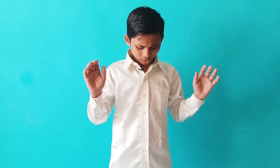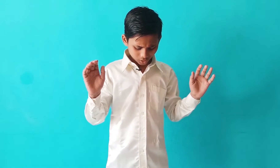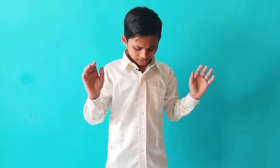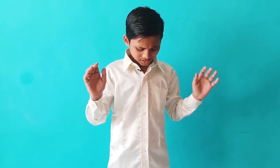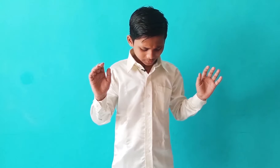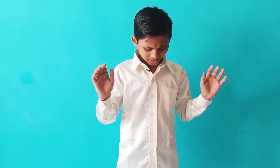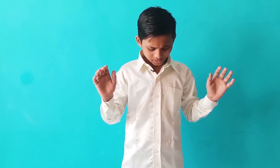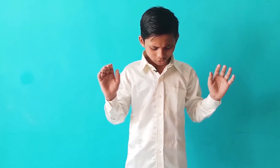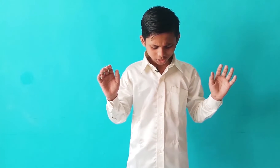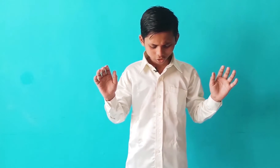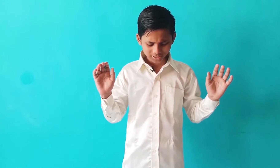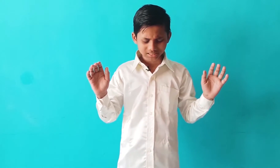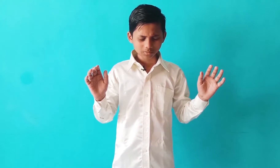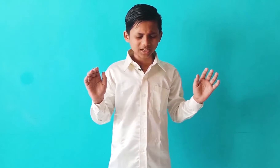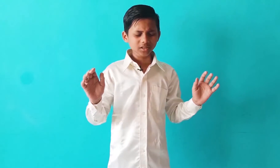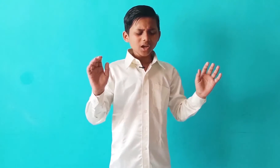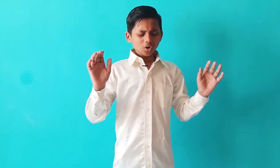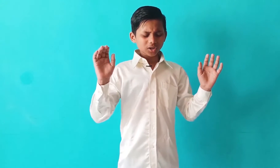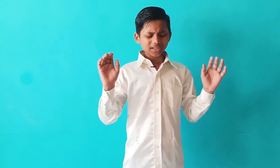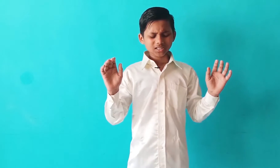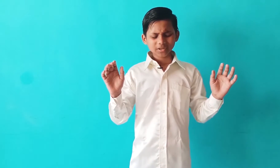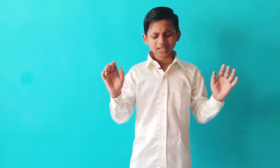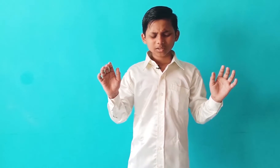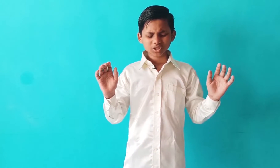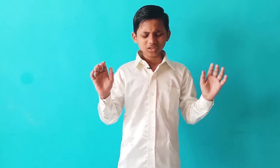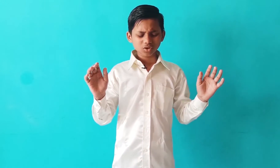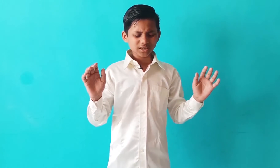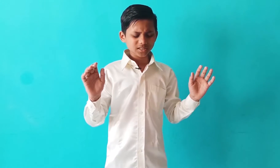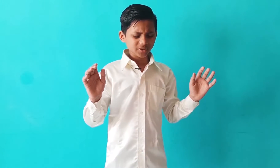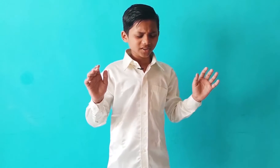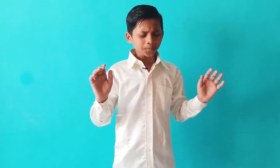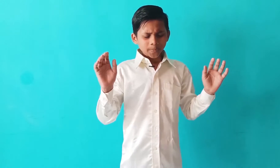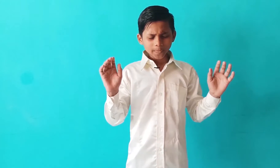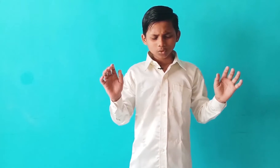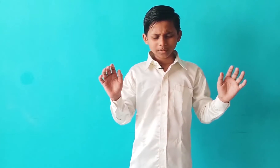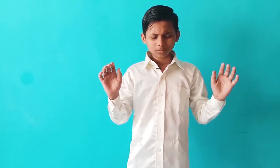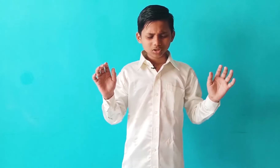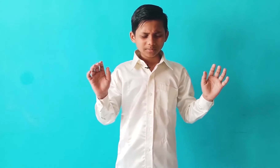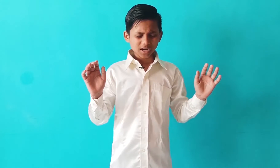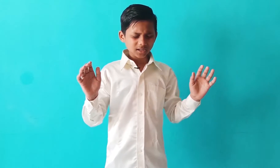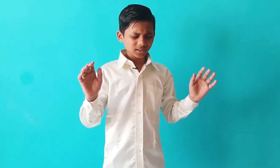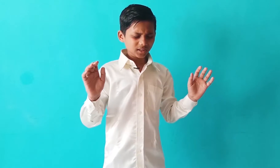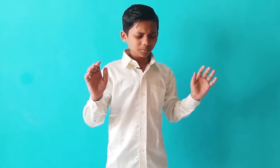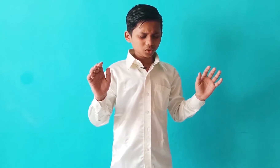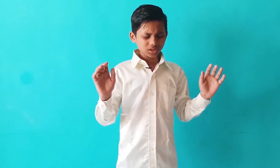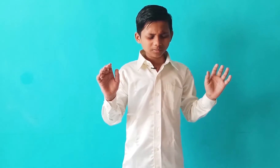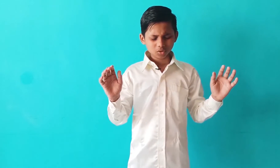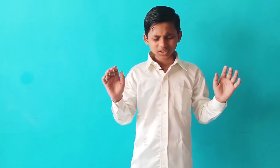ஒரு கஷ்டப்பிரிக்கான் ஒரு இபால போஸ்குலபா ஆந்தில்ல போஸ்க